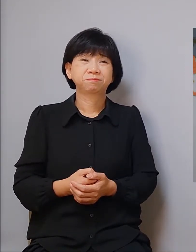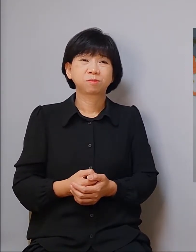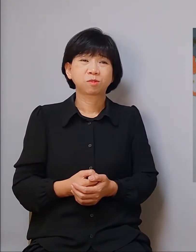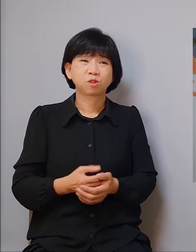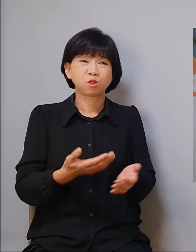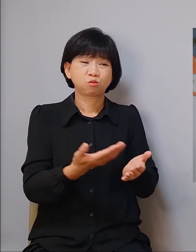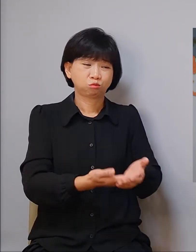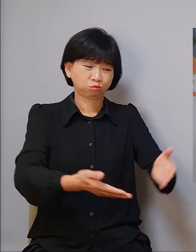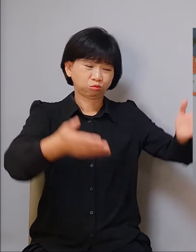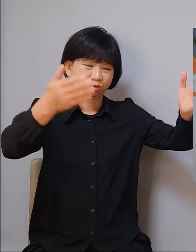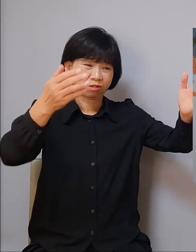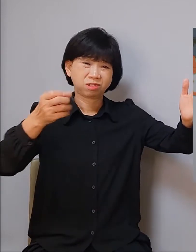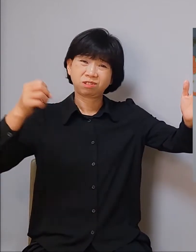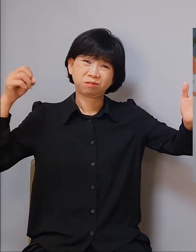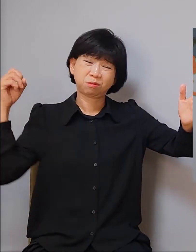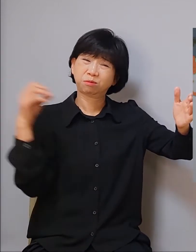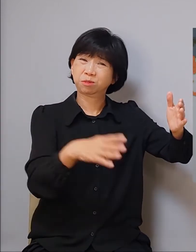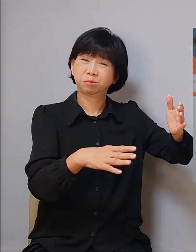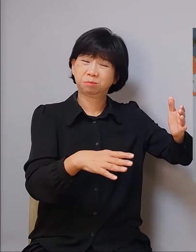구덩이에 던져졌는데